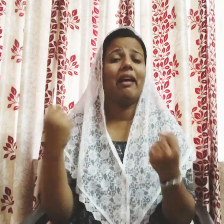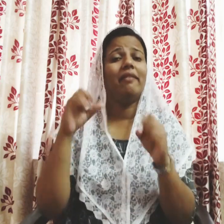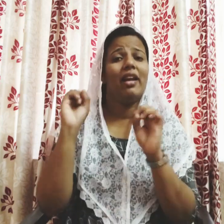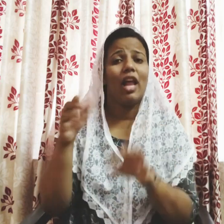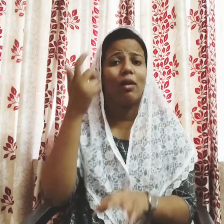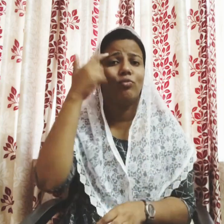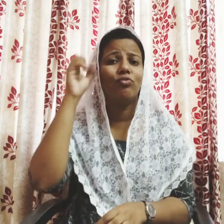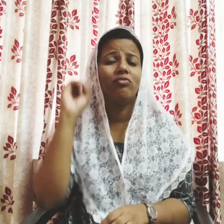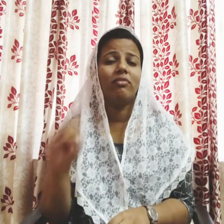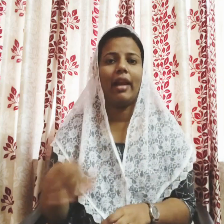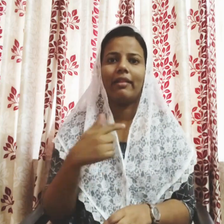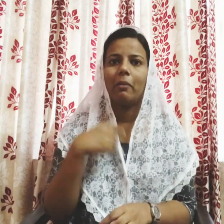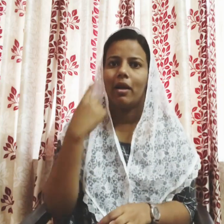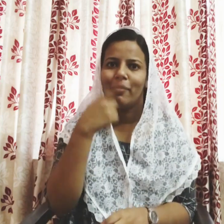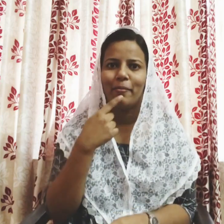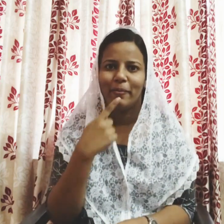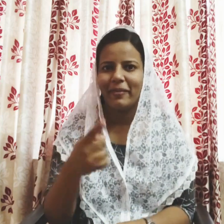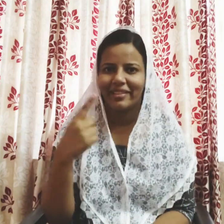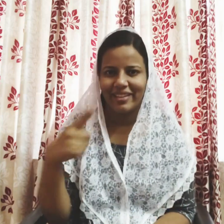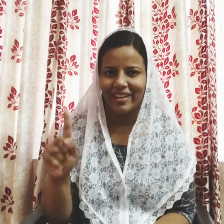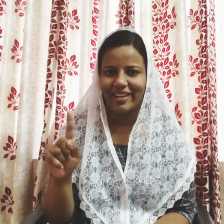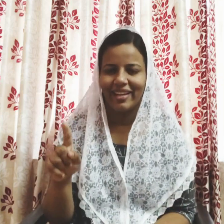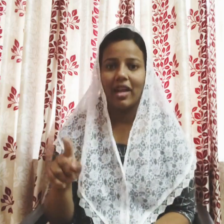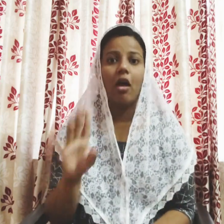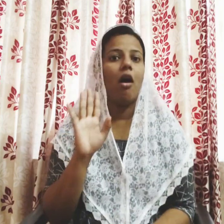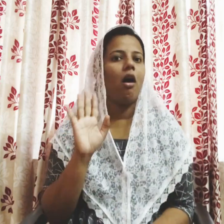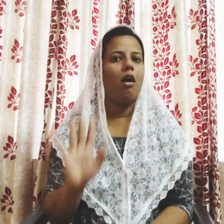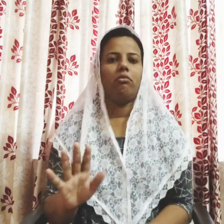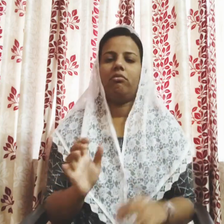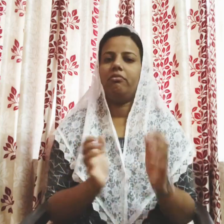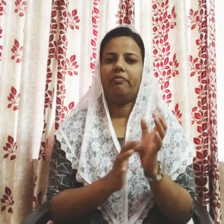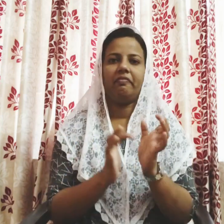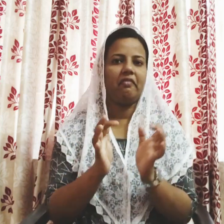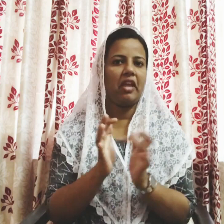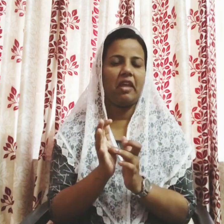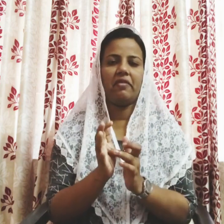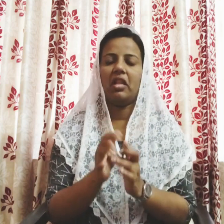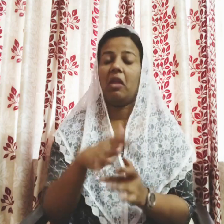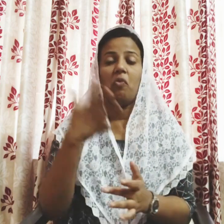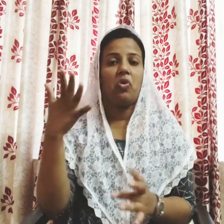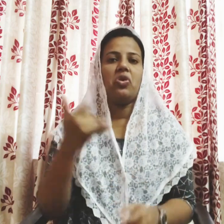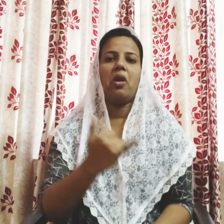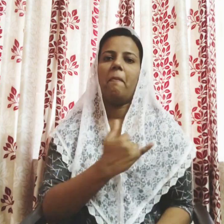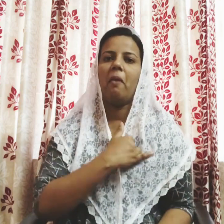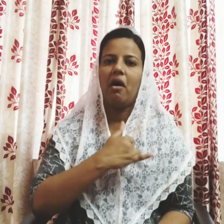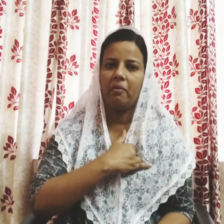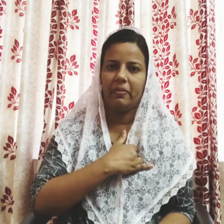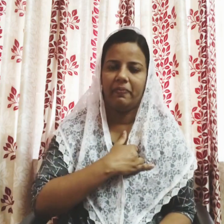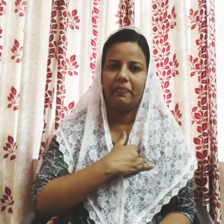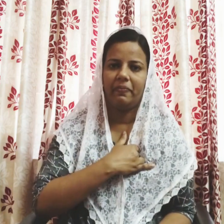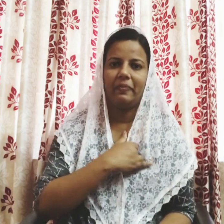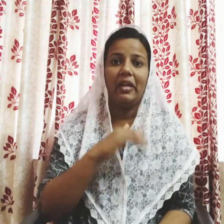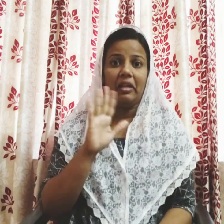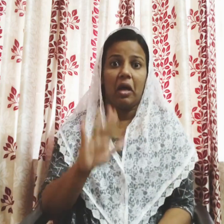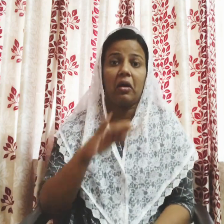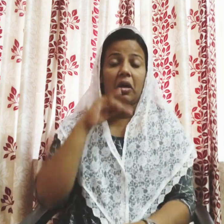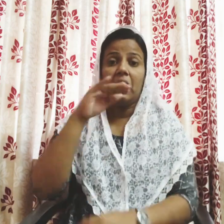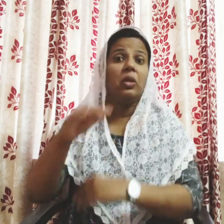ബുദ്ധിയോ വിവരമോ വല്ലതും ഉണ്ടോ എന്നൊക്കെ നമ്മൾ പറയാറുണ്ട്. ഇത് ദൈവത്തിൻ്റെ സന്നിധിയിൽ നമ്മൾ ചെയ്യുന്ന പാപമാണ്. അത് നമുക്ക് നരകം